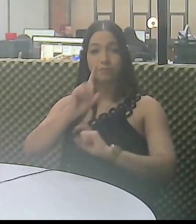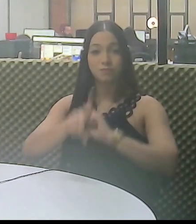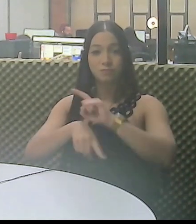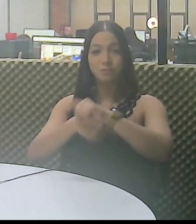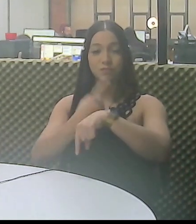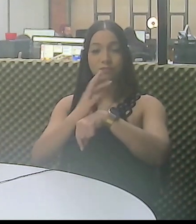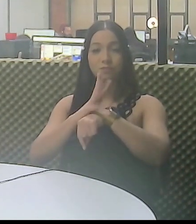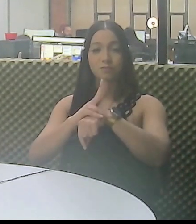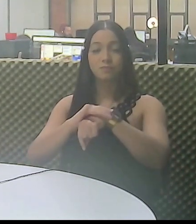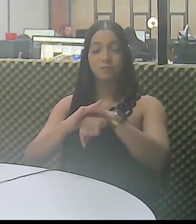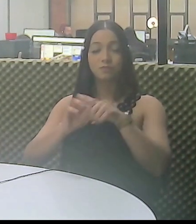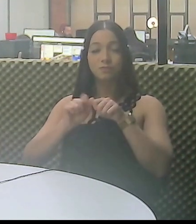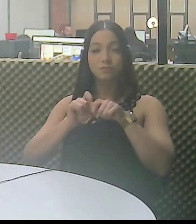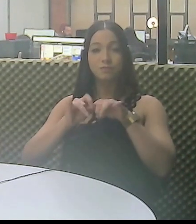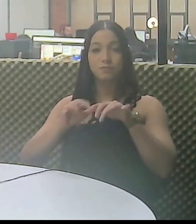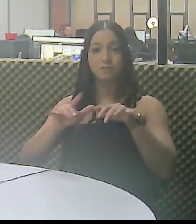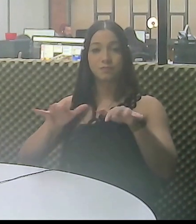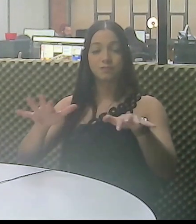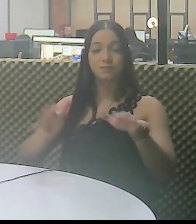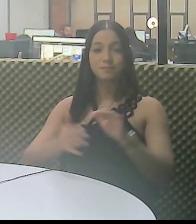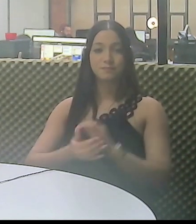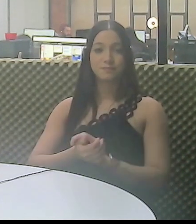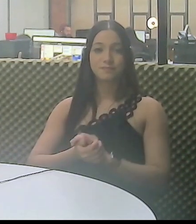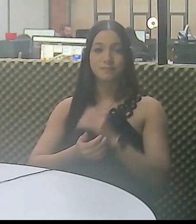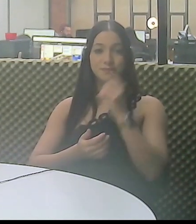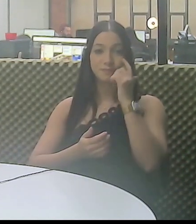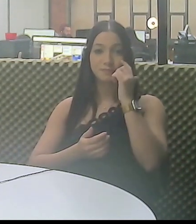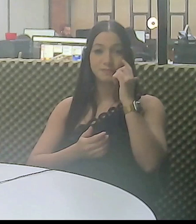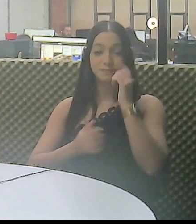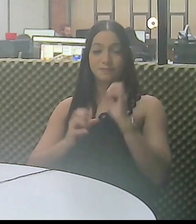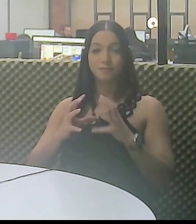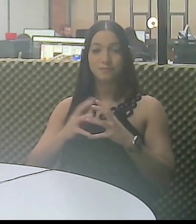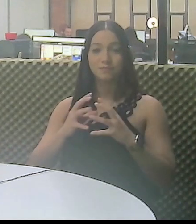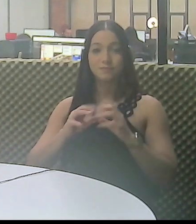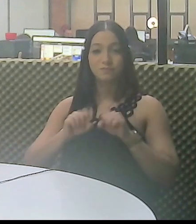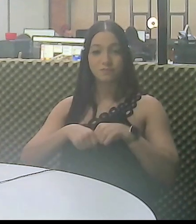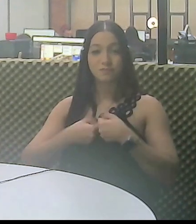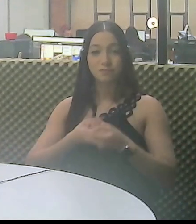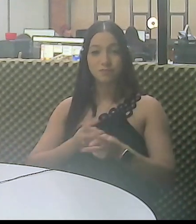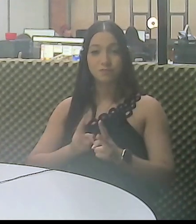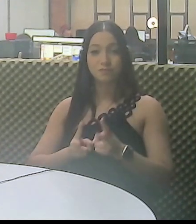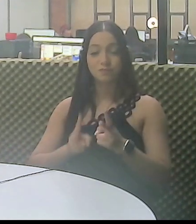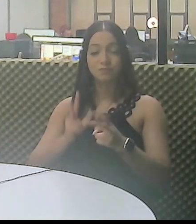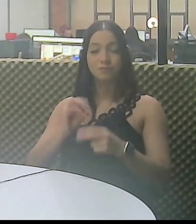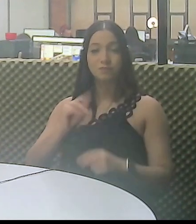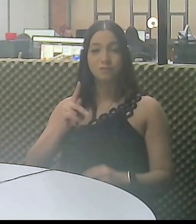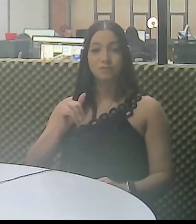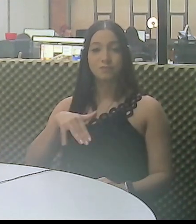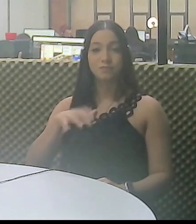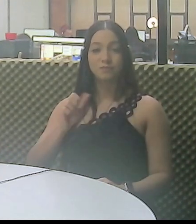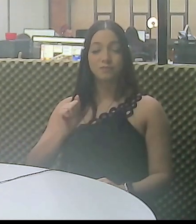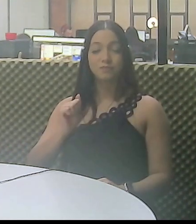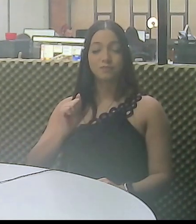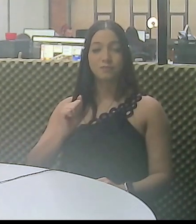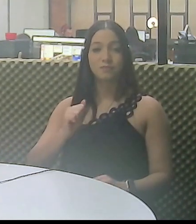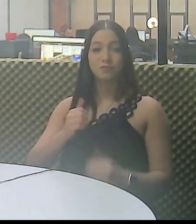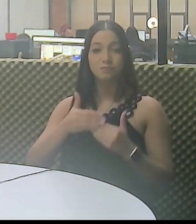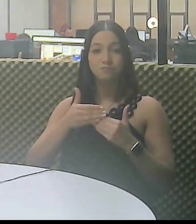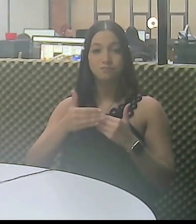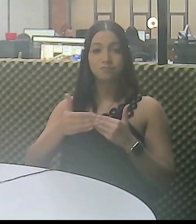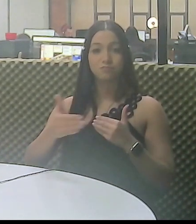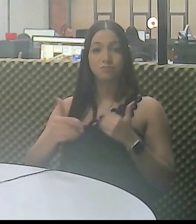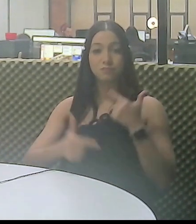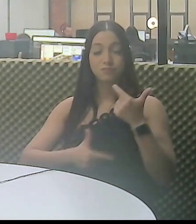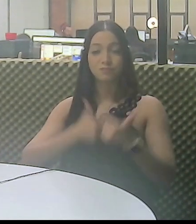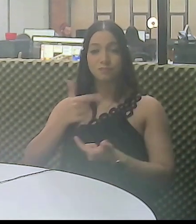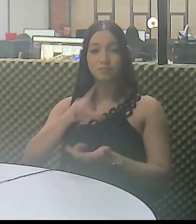das doenças transmitidas pelo mosquito na cidade. A força-tarefa continua na região do Jardim Ipanema nos próximos dias e o trabalho já